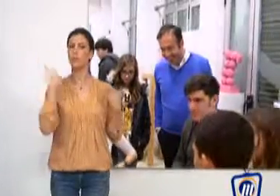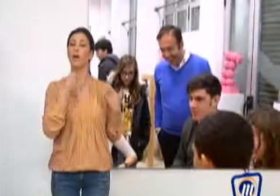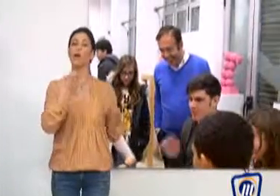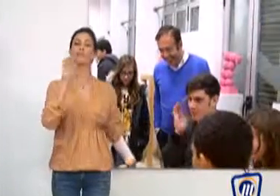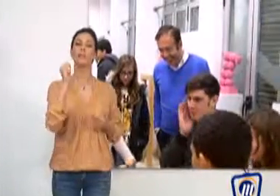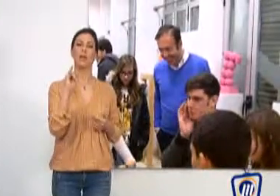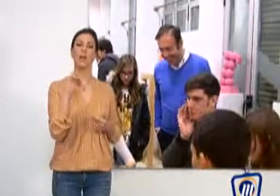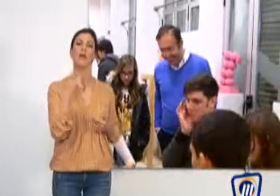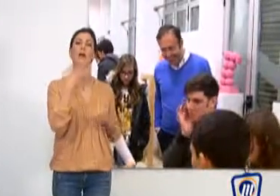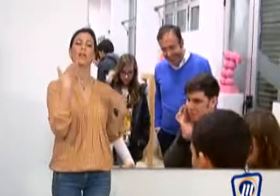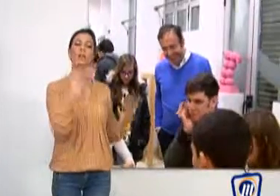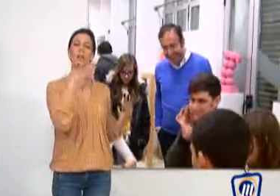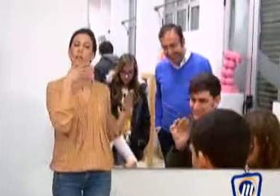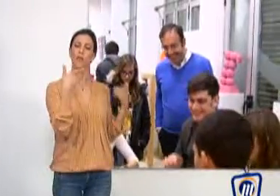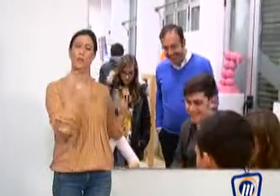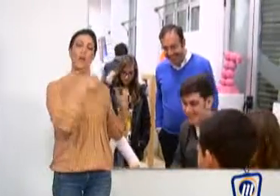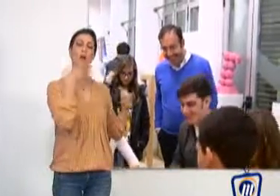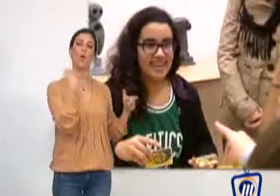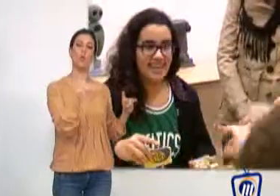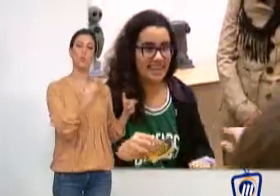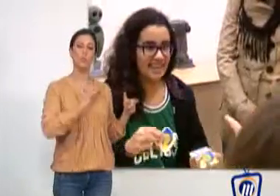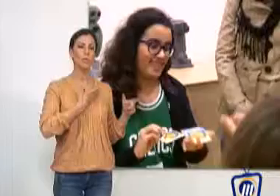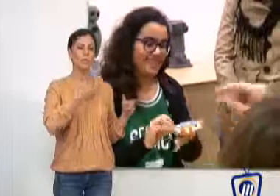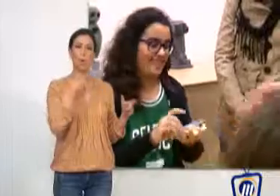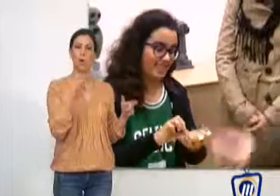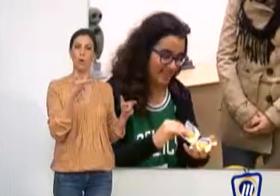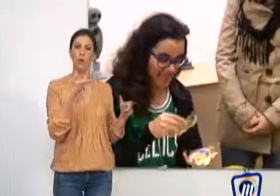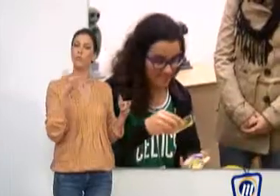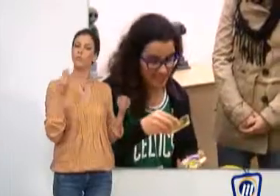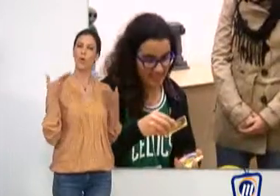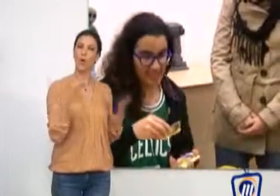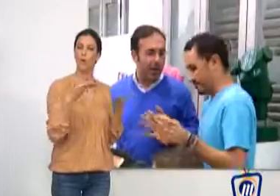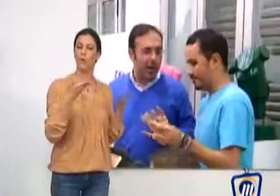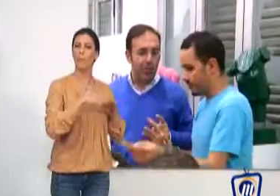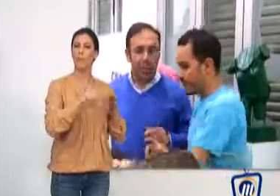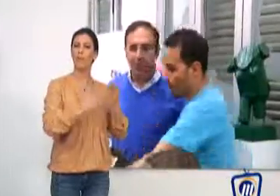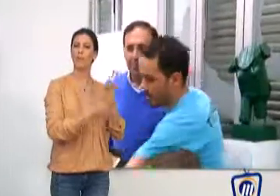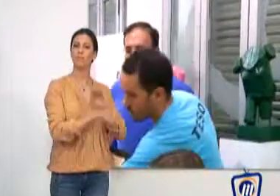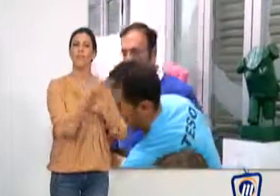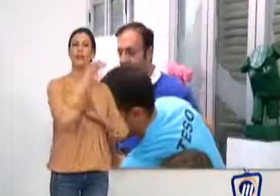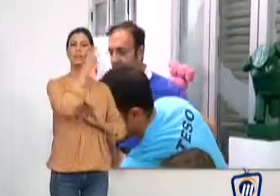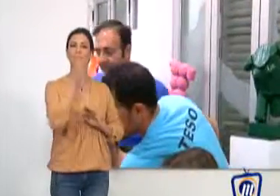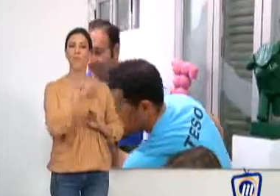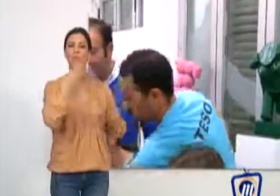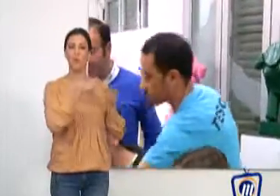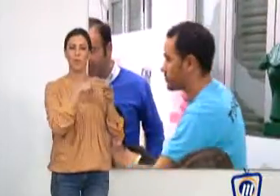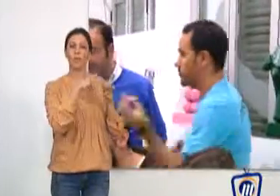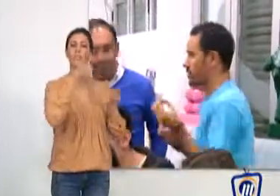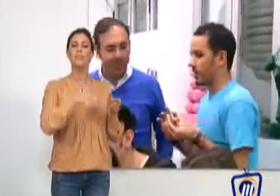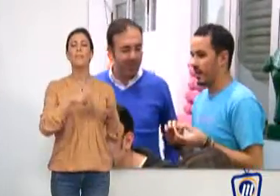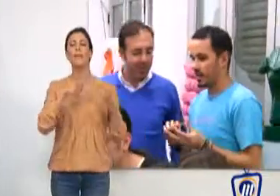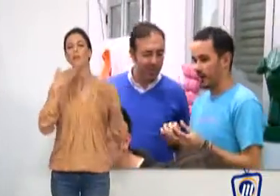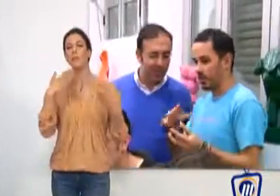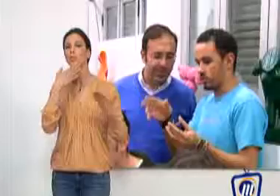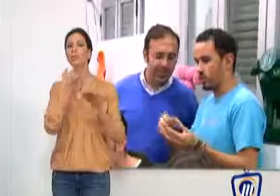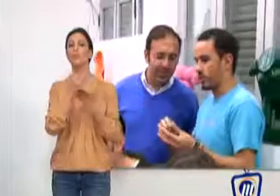titular de Altair agradecía al área de juventud del ayuntamiento motileño su implicación con las actividades de la agrupación y